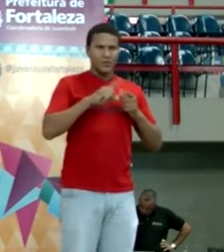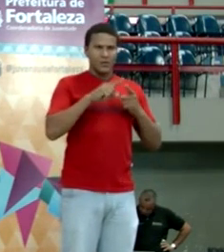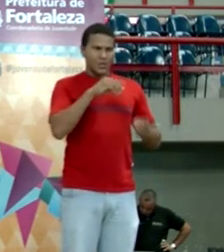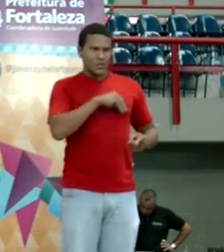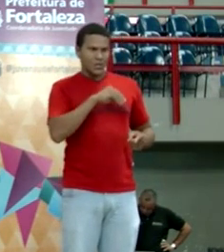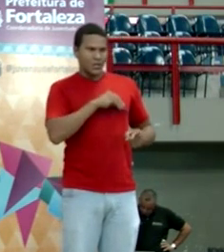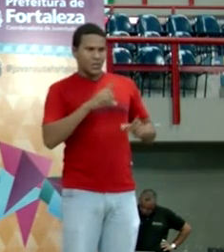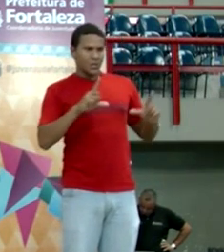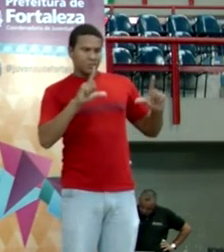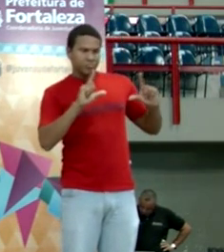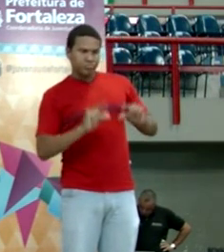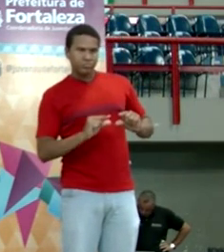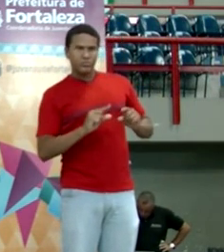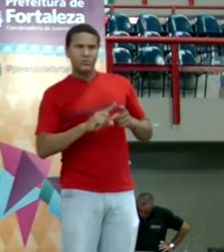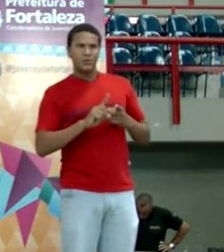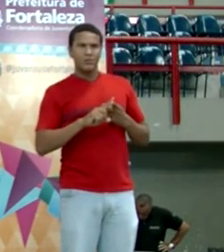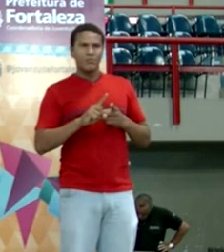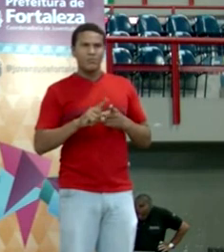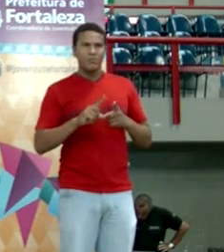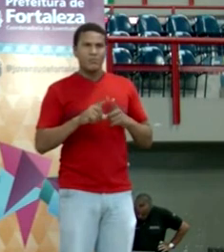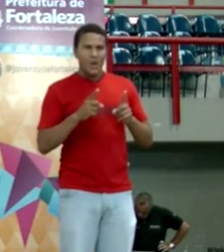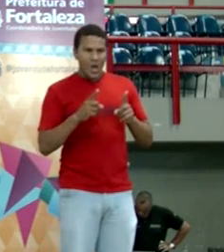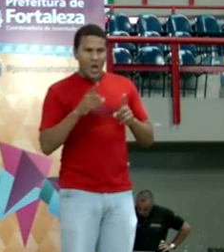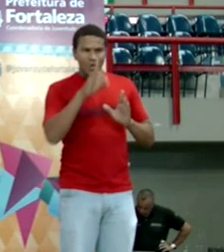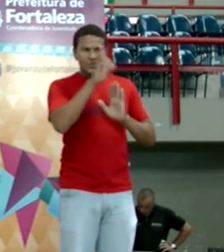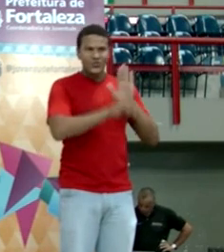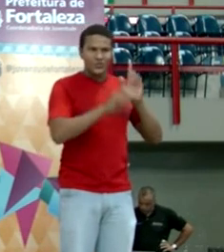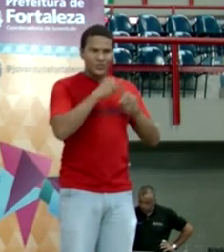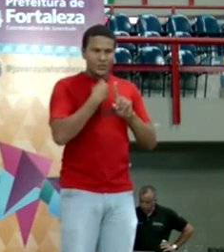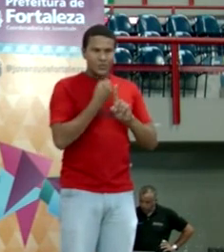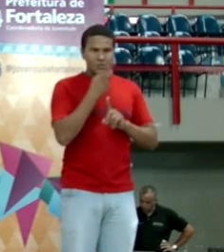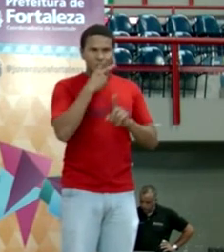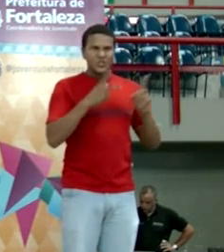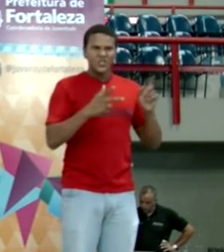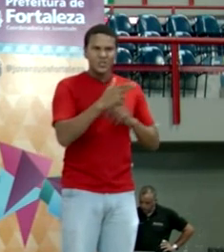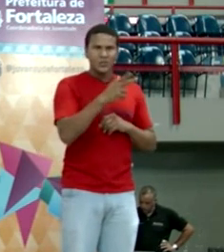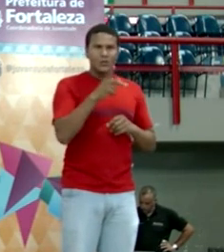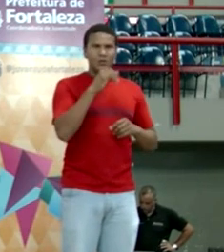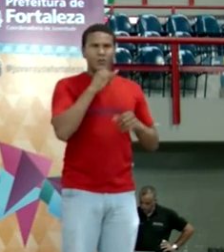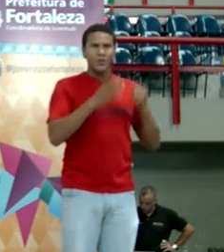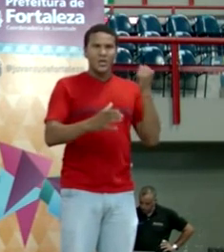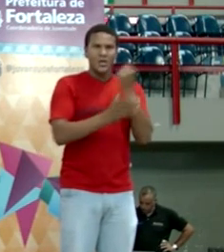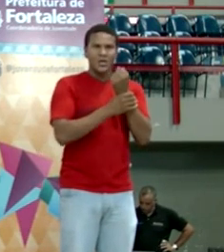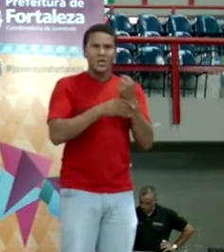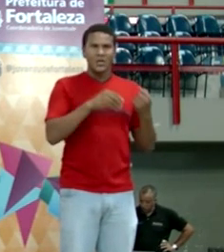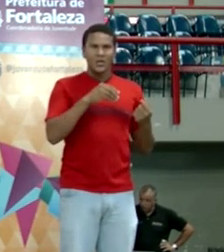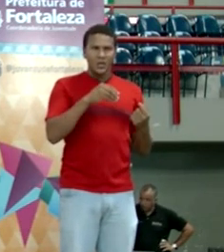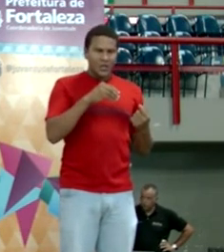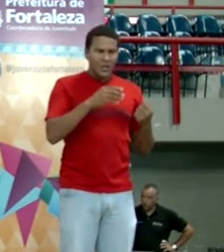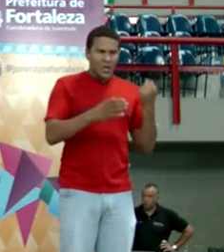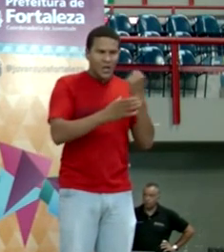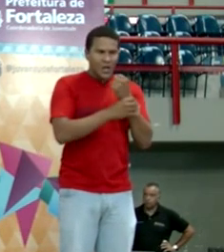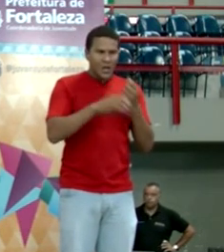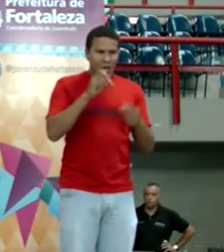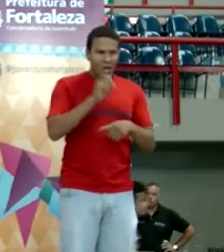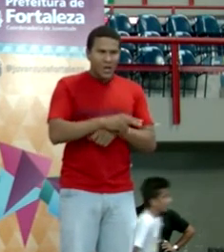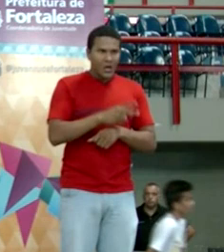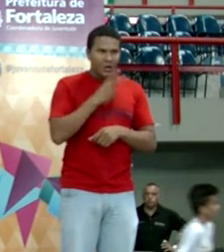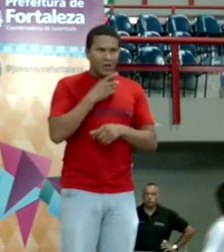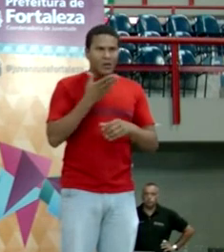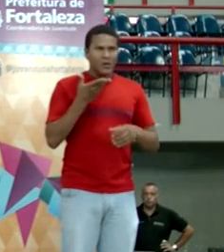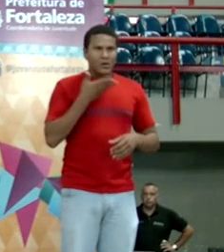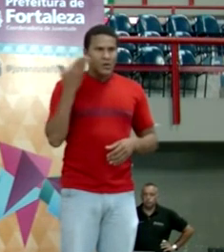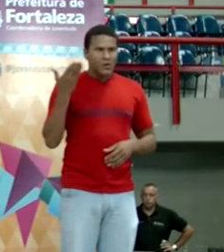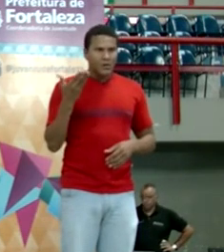mínimo, cortou direitos sociais, tirou o seguro-desemprego. Na Inglaterra, quando você fica desempregado, você fica o